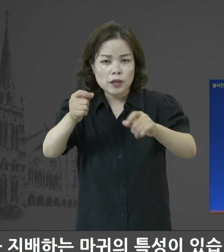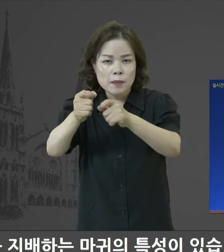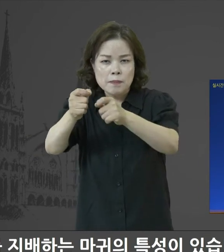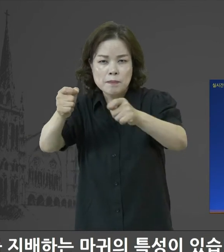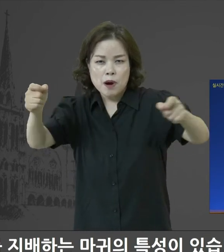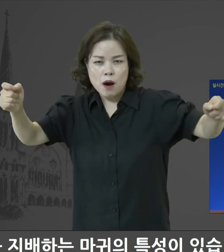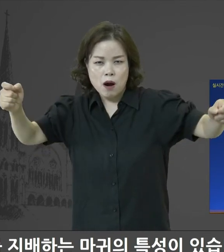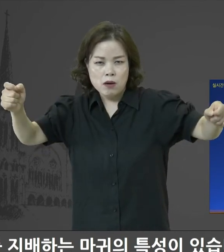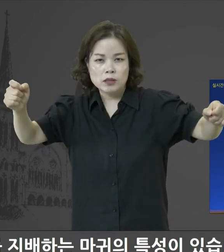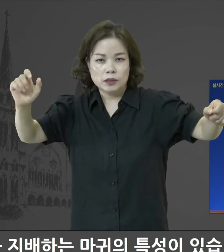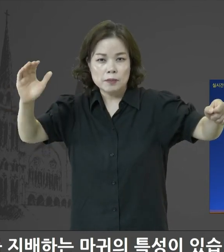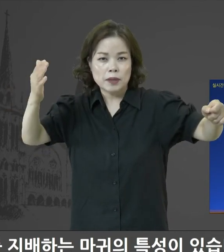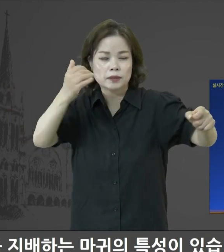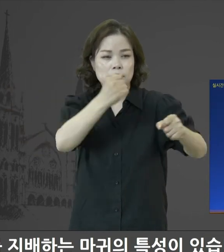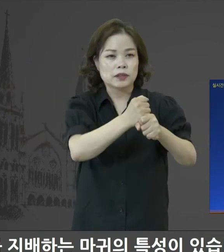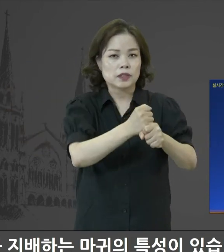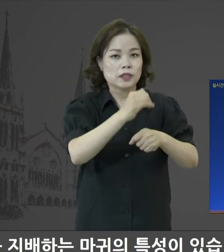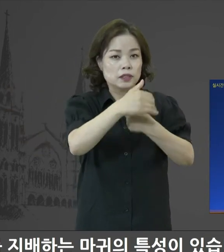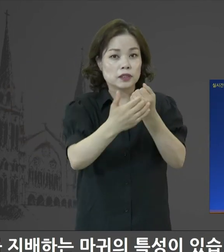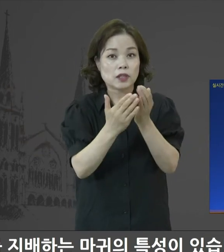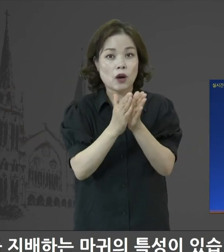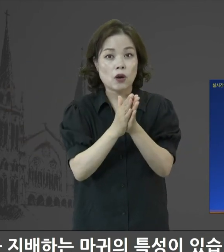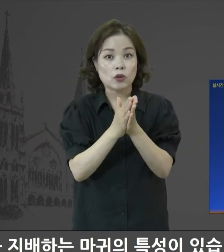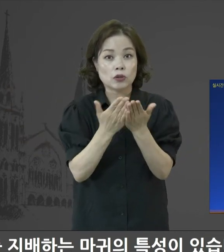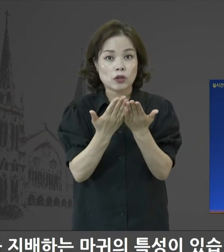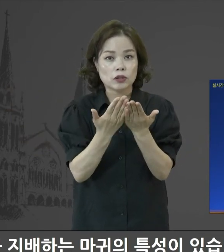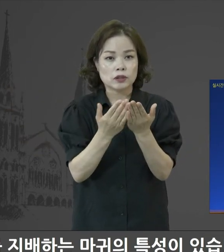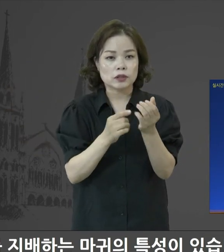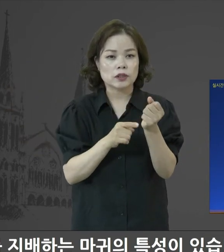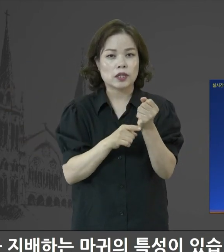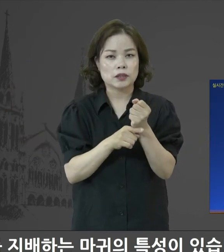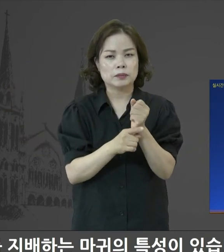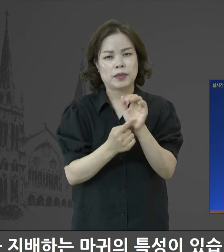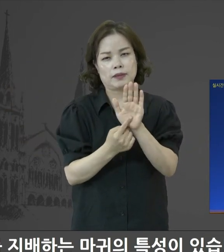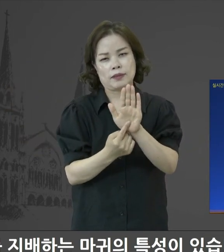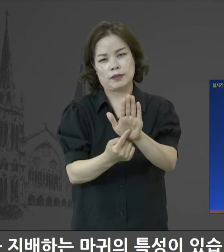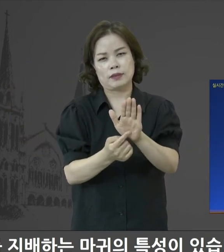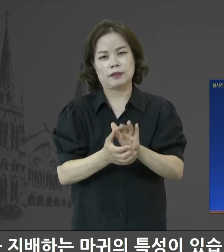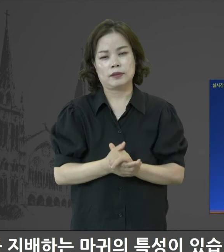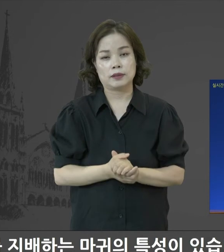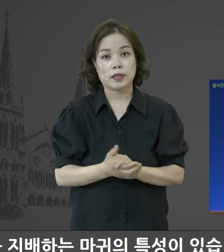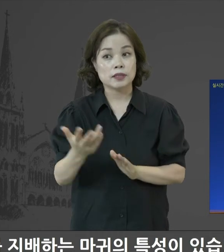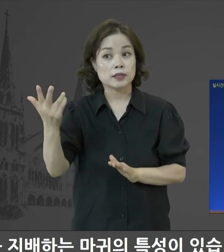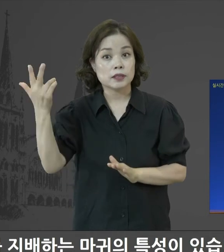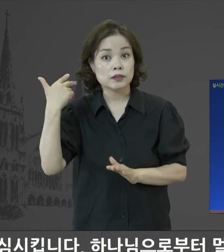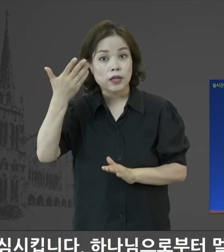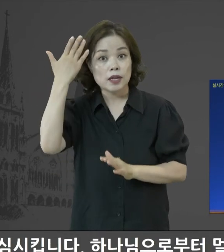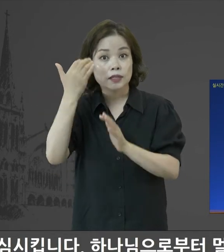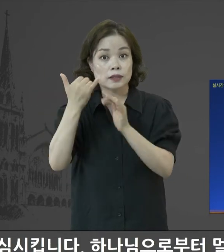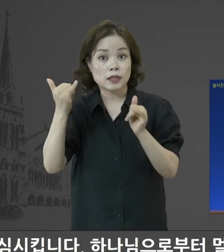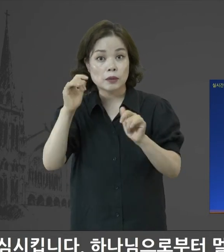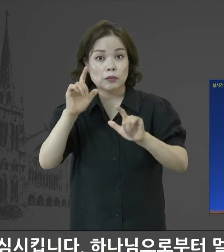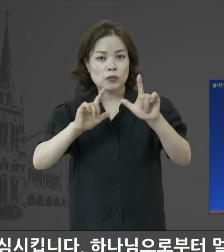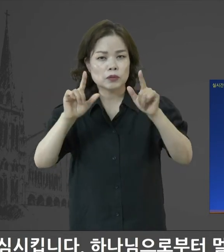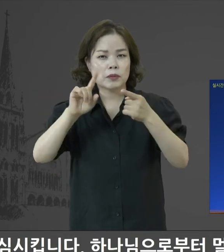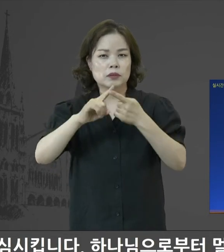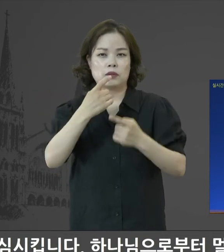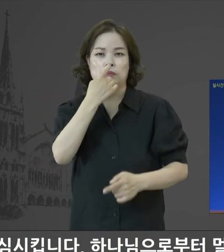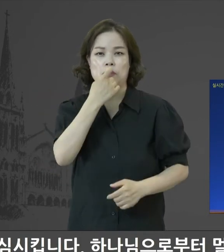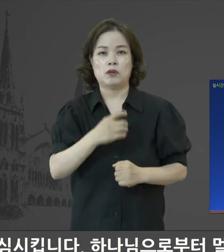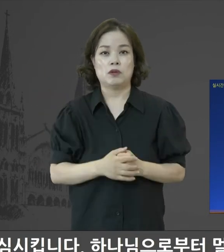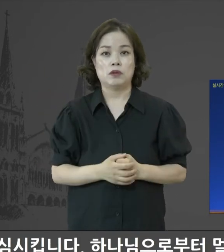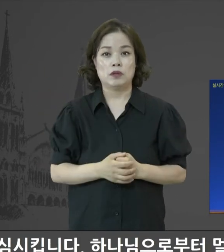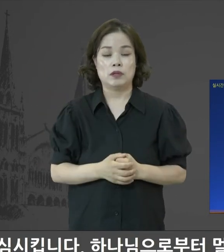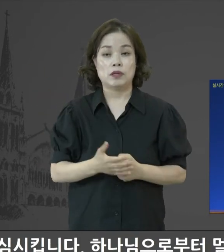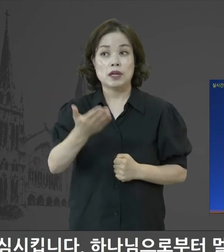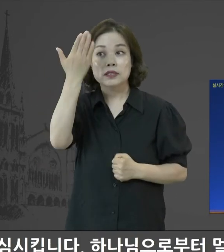멀게 만드는 것, 이것이 성경이 정의하고 있는 마귀의 모습입니다. 지난주 우리 옛사람의 모습에 대해서 배웠죠.